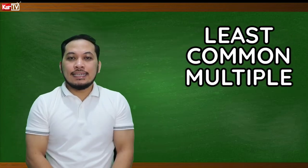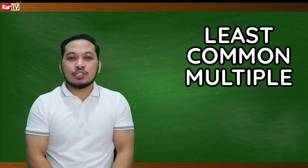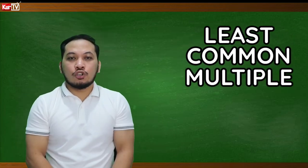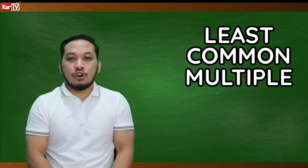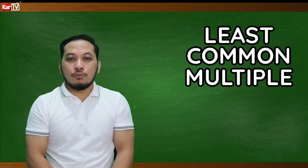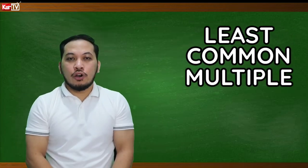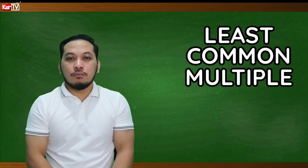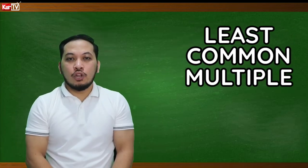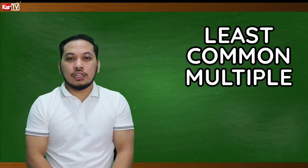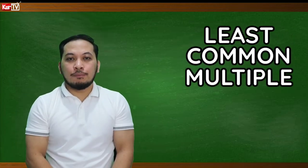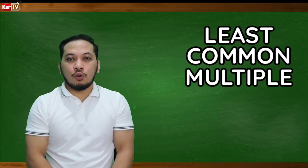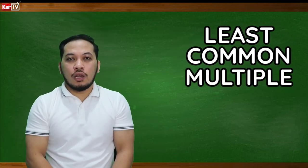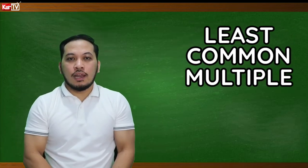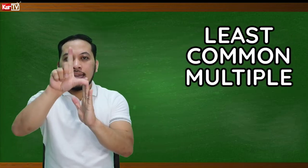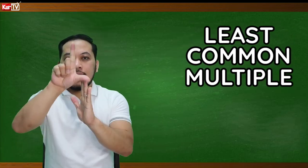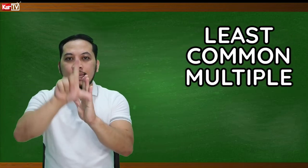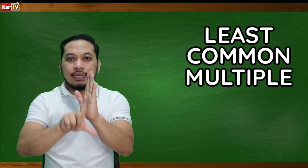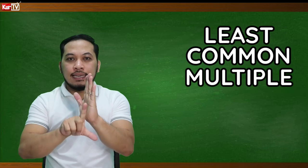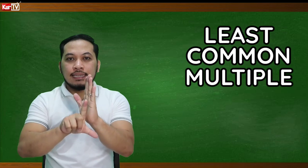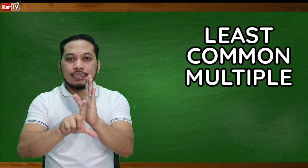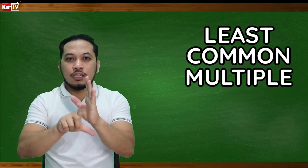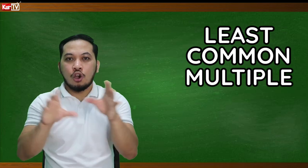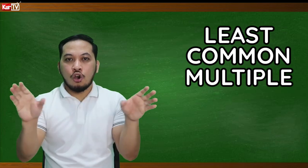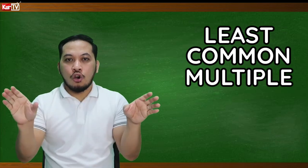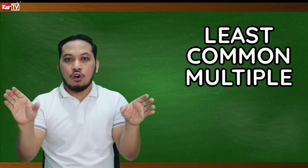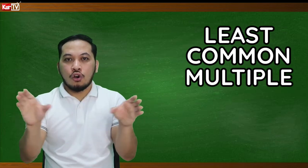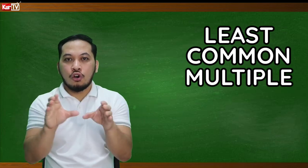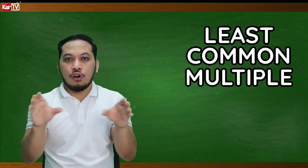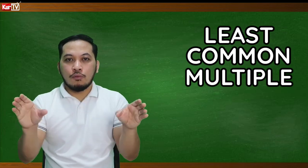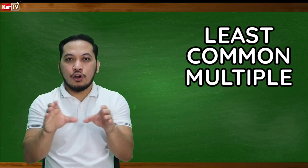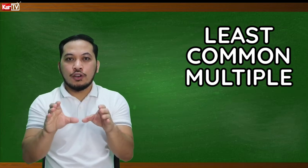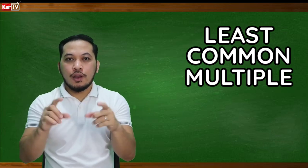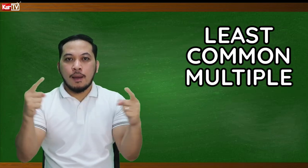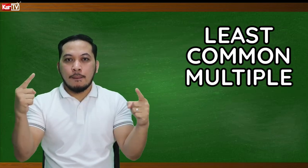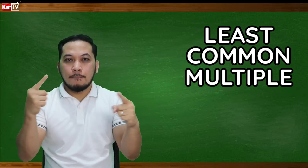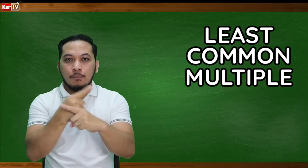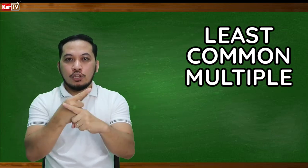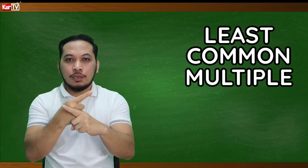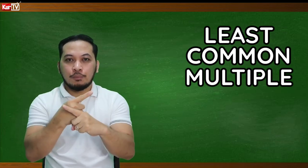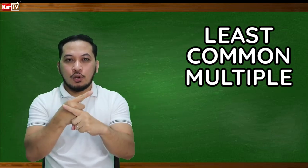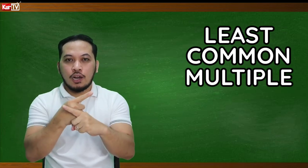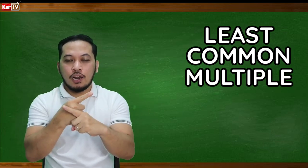Least common multiple. Least common multiple.